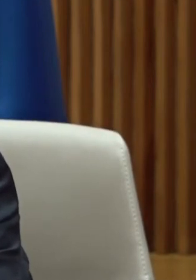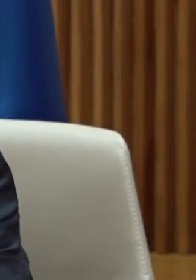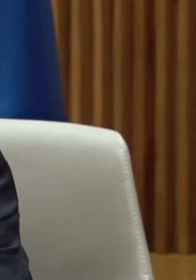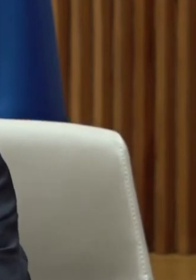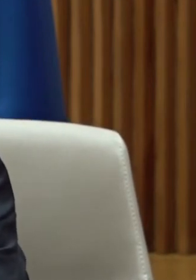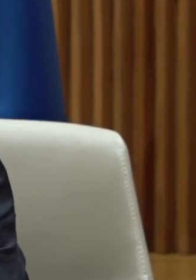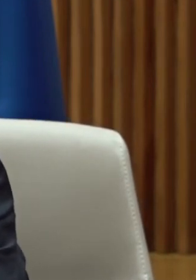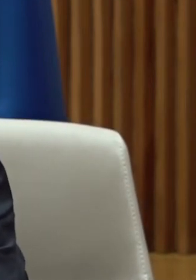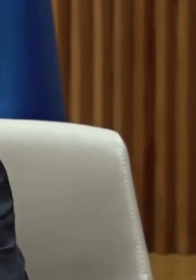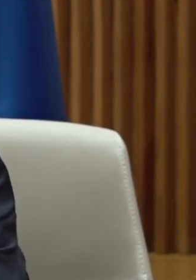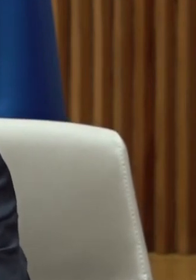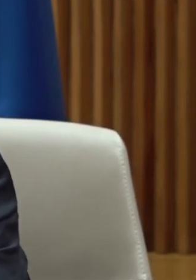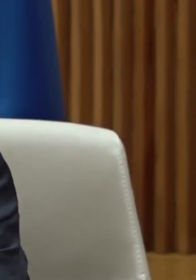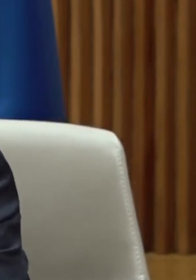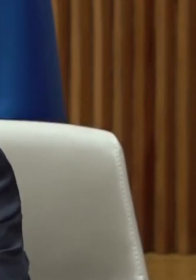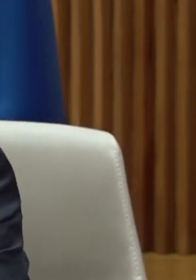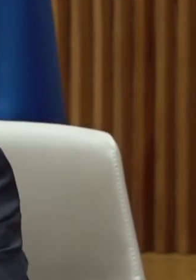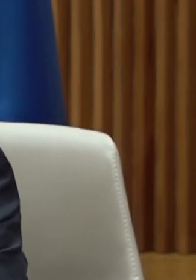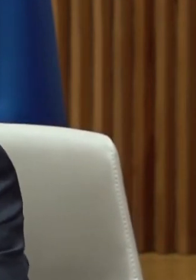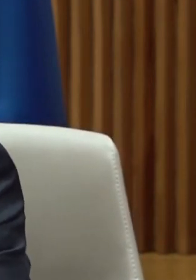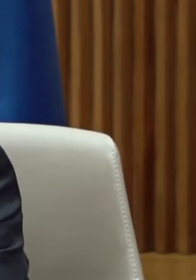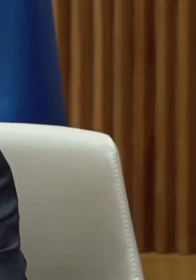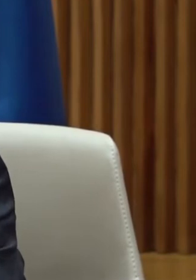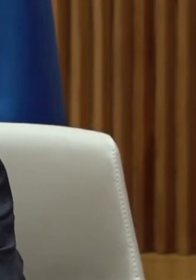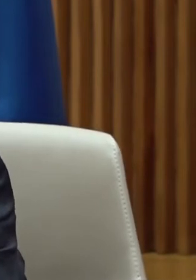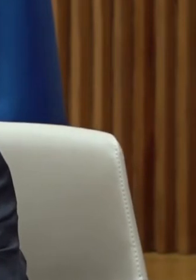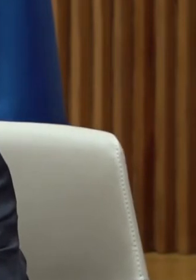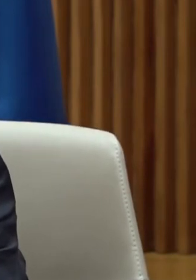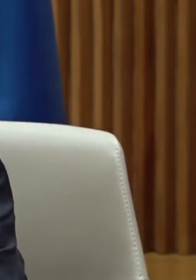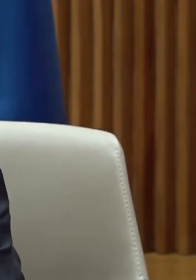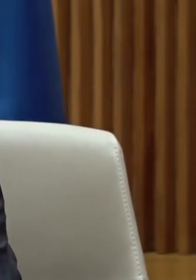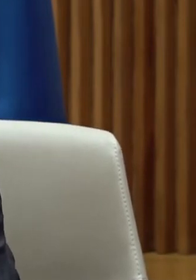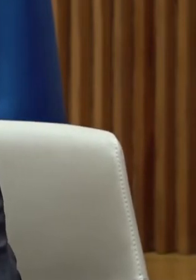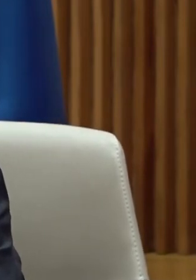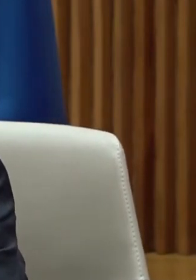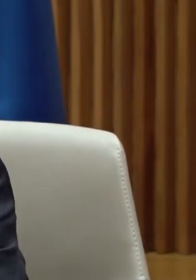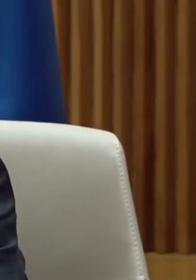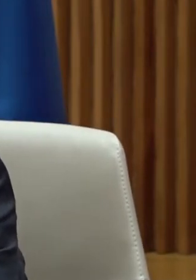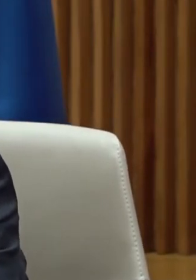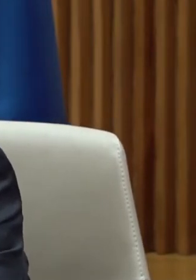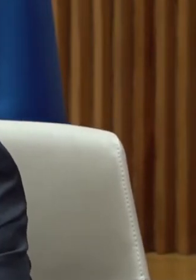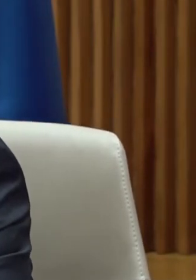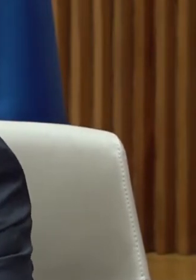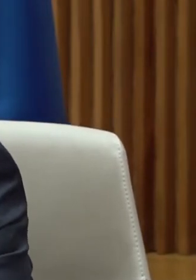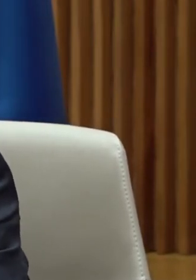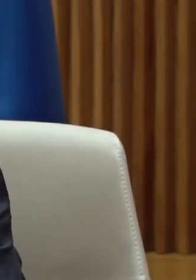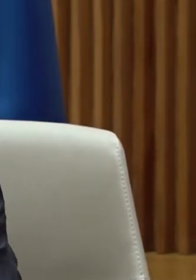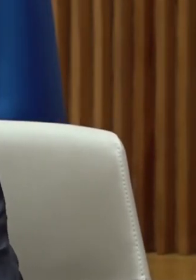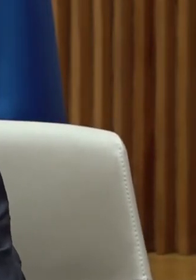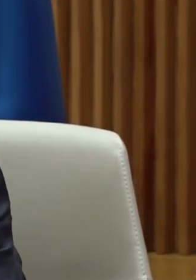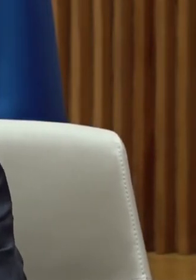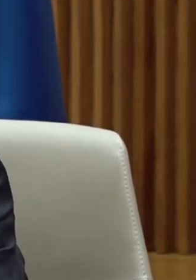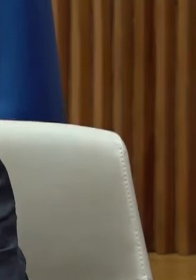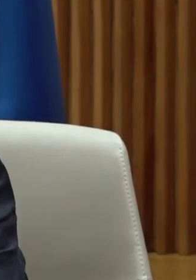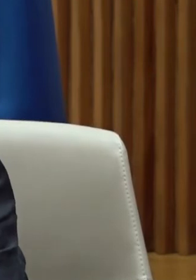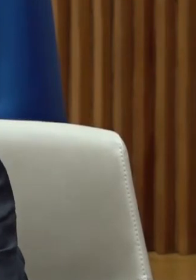svetu. Tukaj pripravljamo prestrukturiranje nadaljnih promocijskih aktivnosti za čas, ko bo potrebno